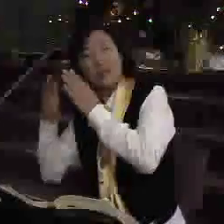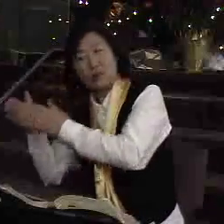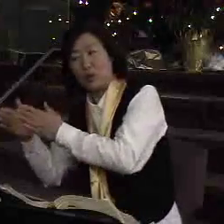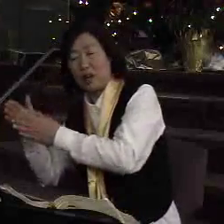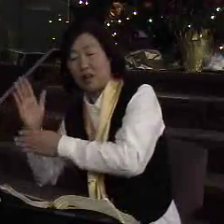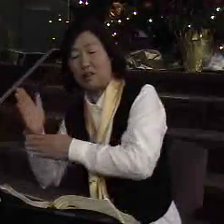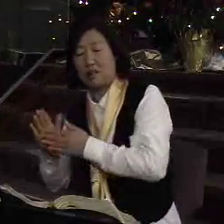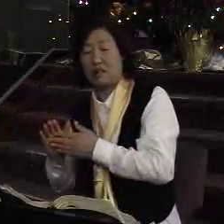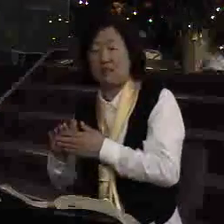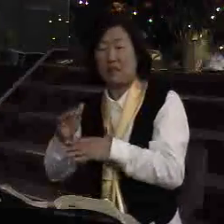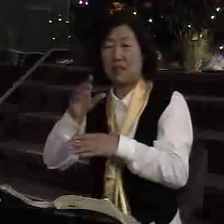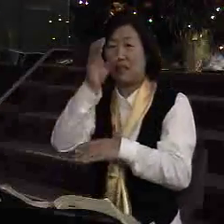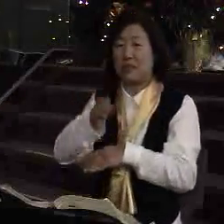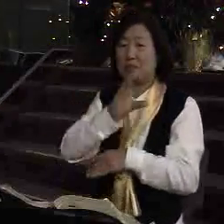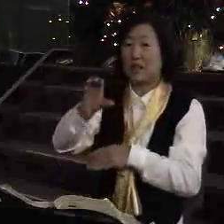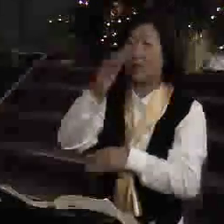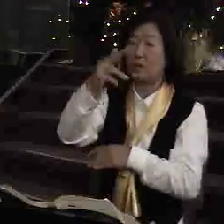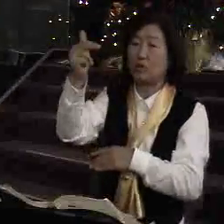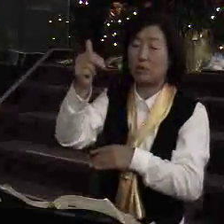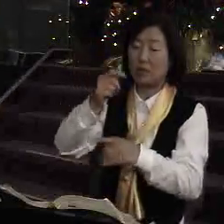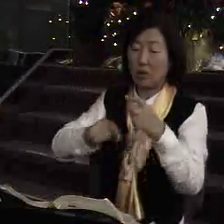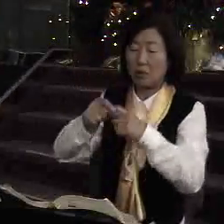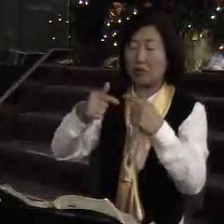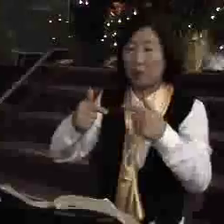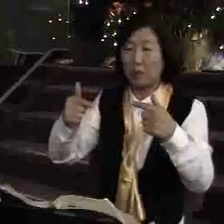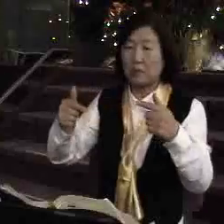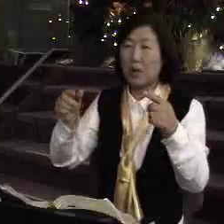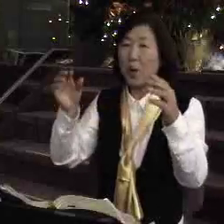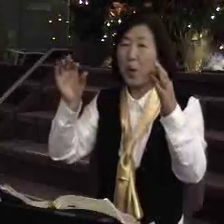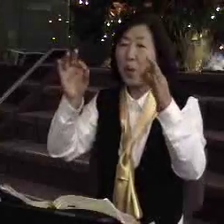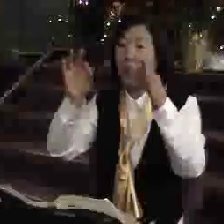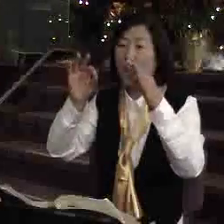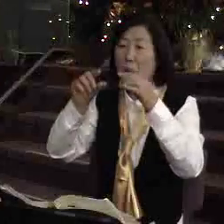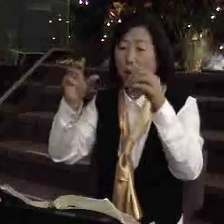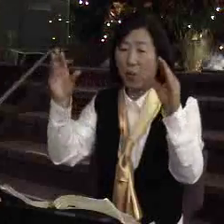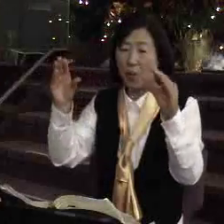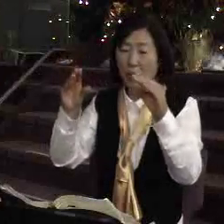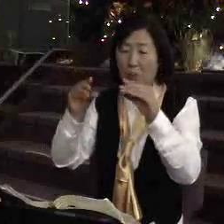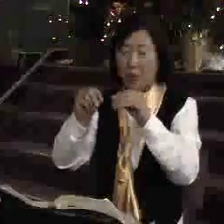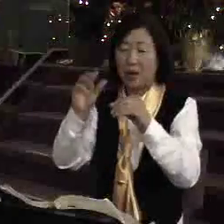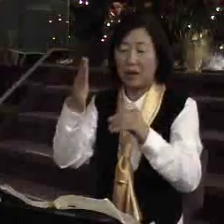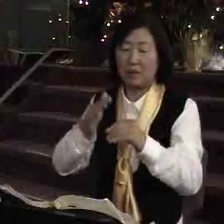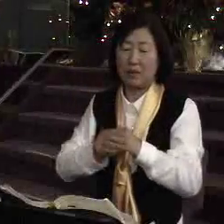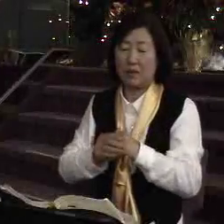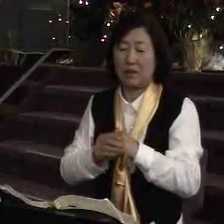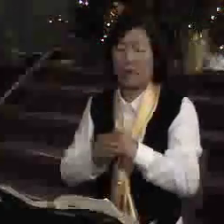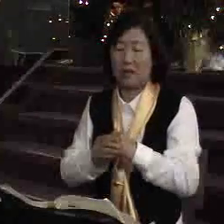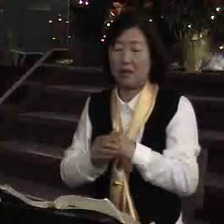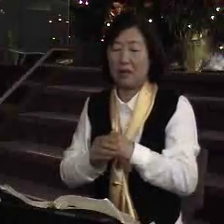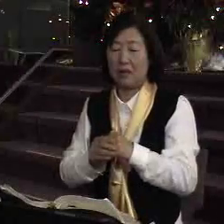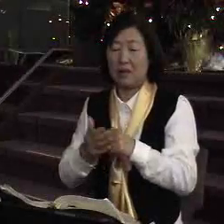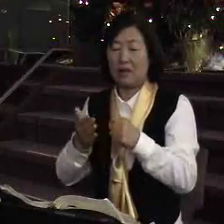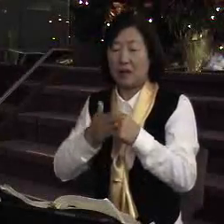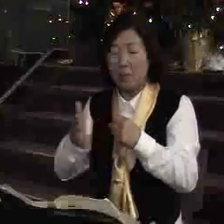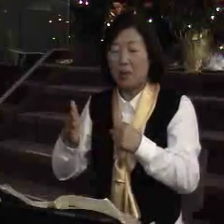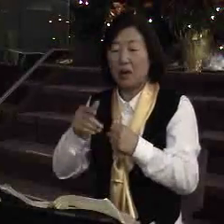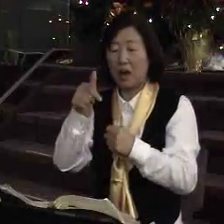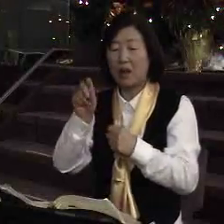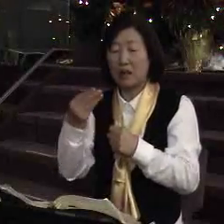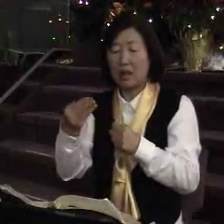되고 십자가의 주님이 점점 없어지게 됩니다. 그래서 이 갈라디아